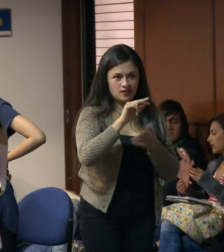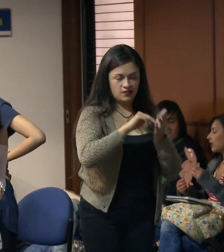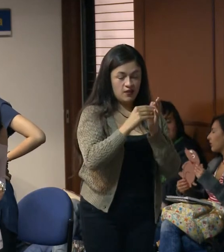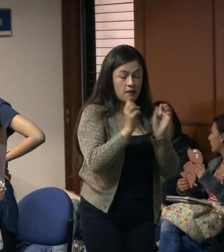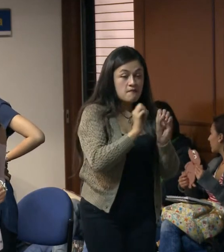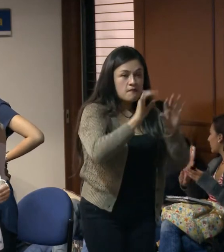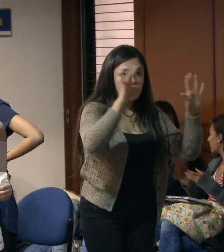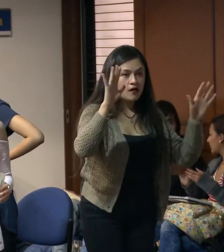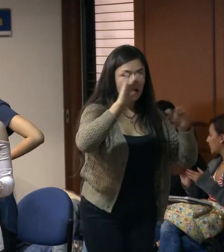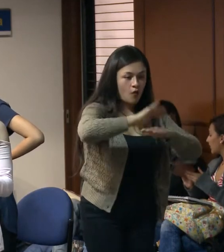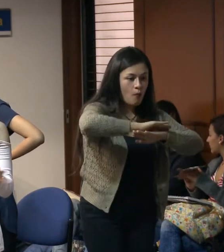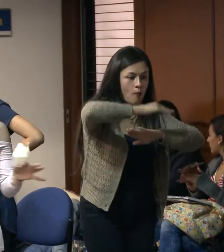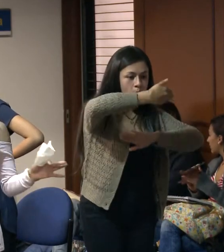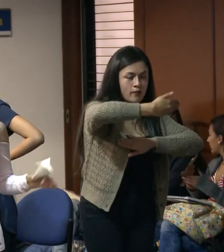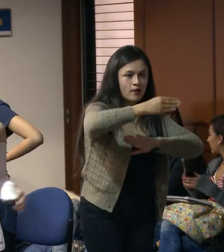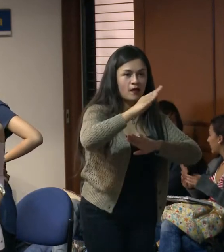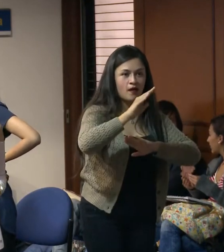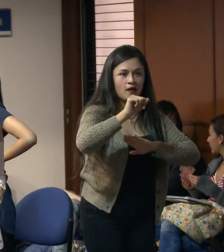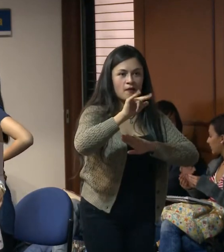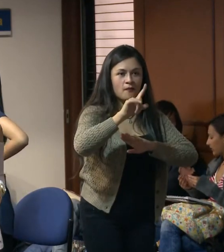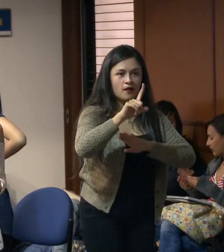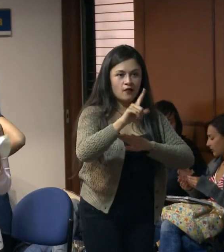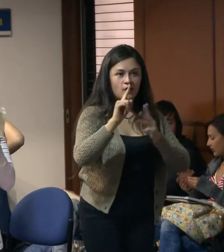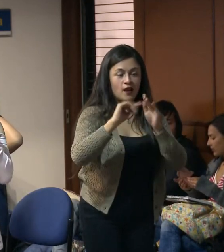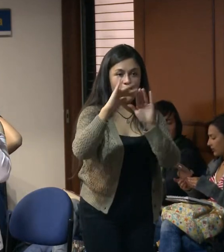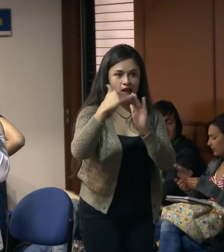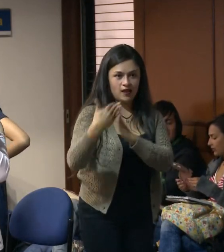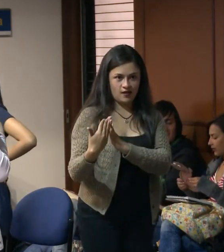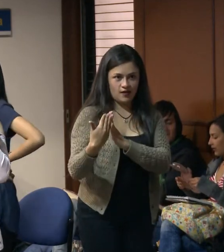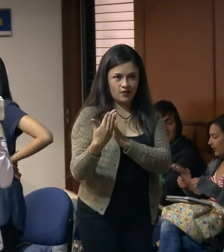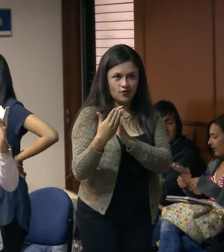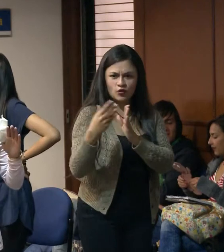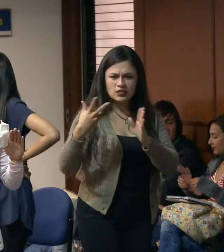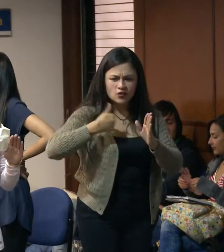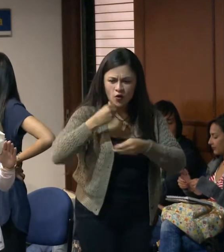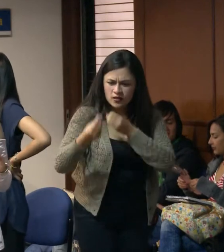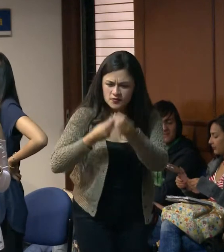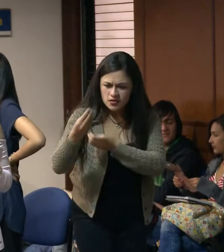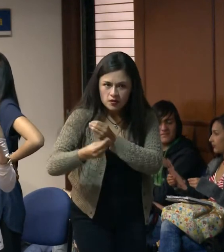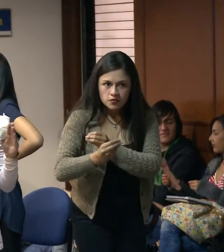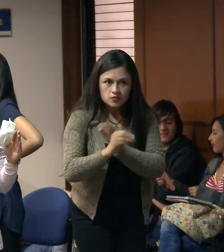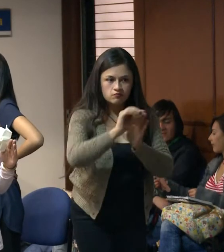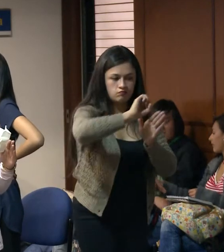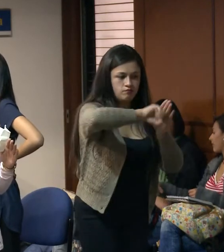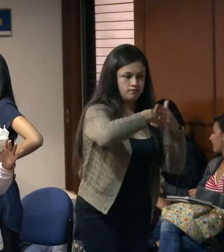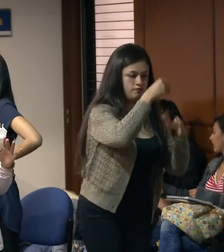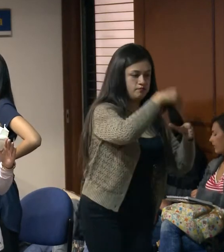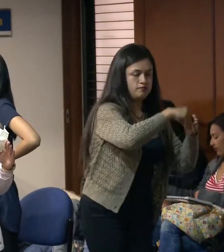Mágico Baúl Literario, en el cual vamos a dejar todos los personajes que nosotros realizamos